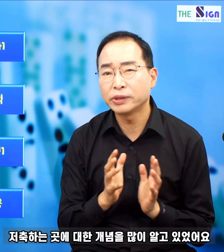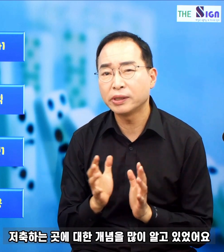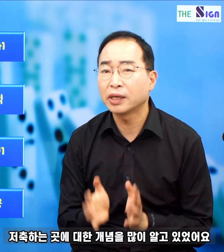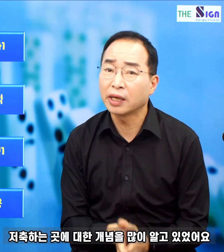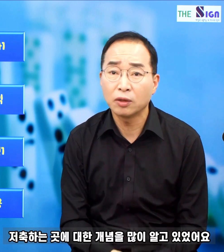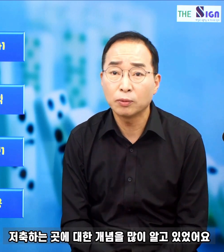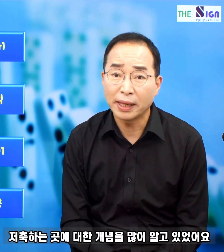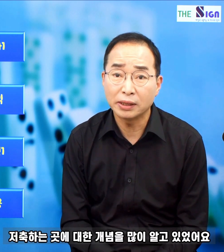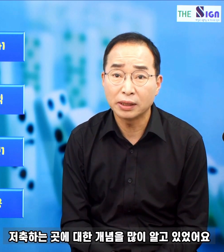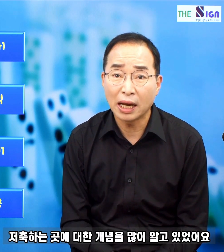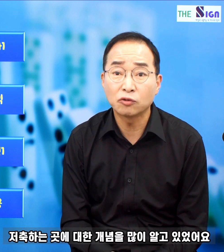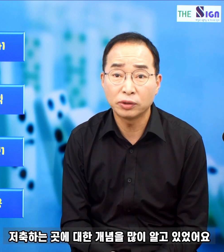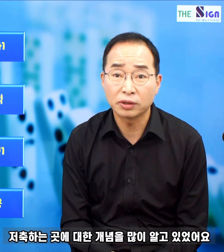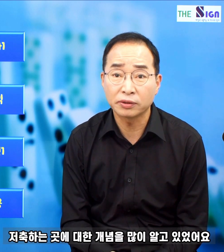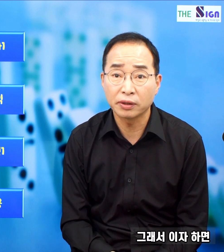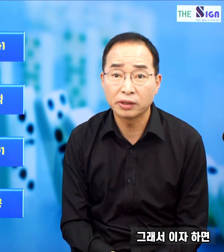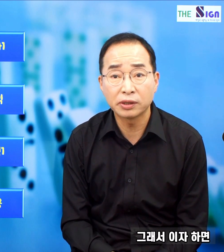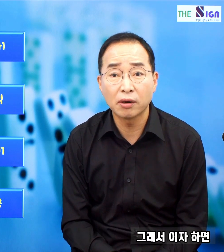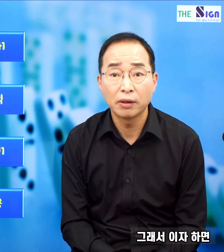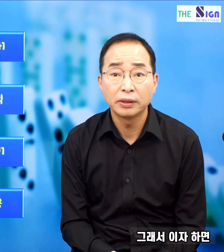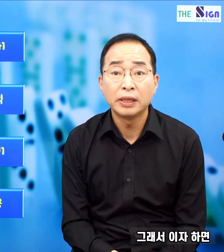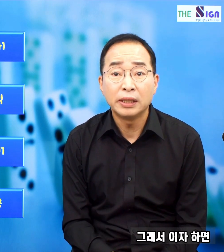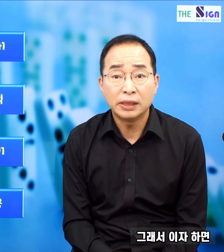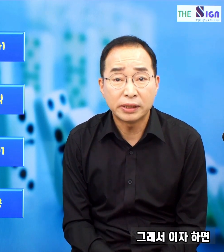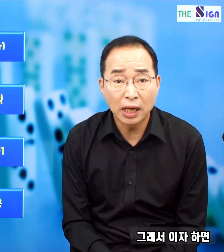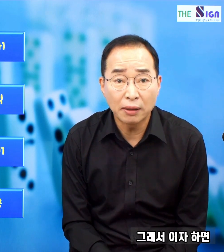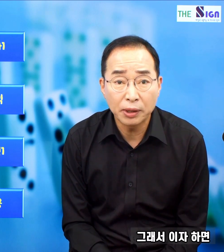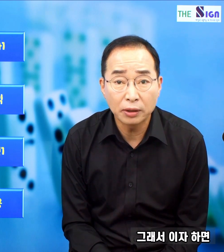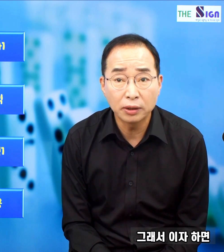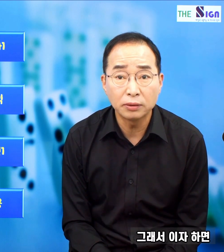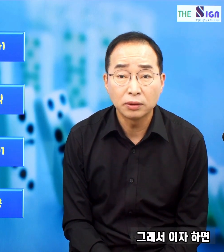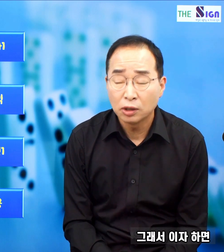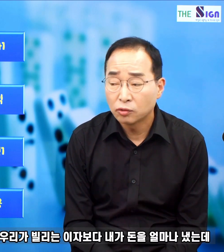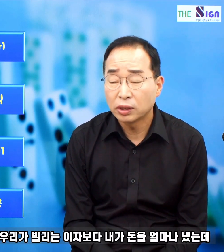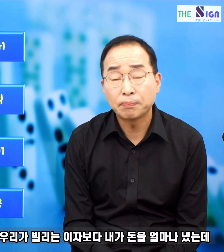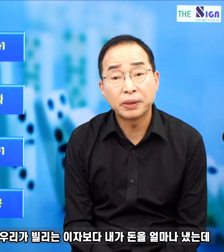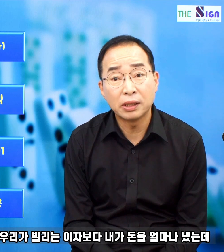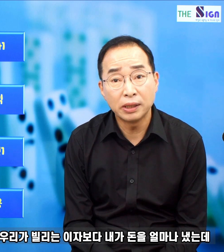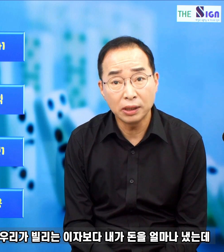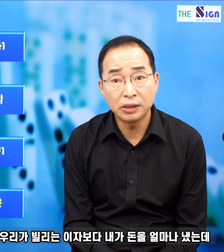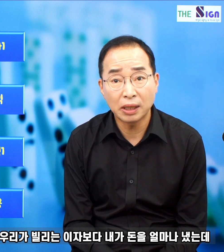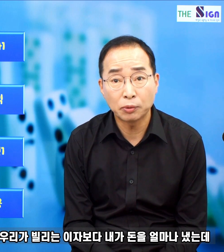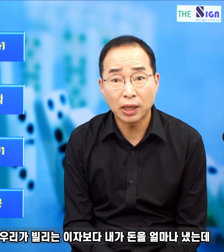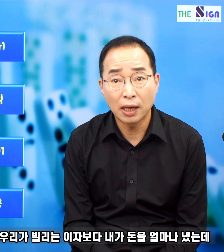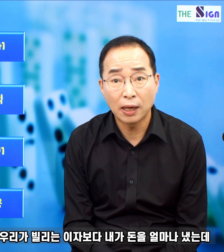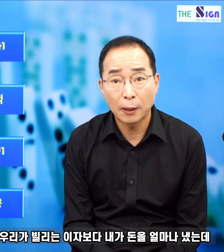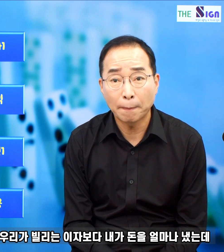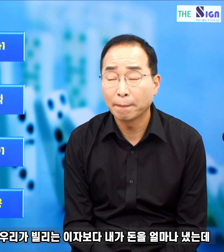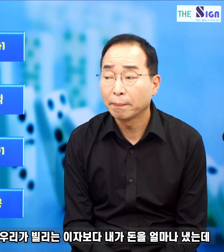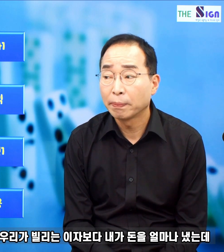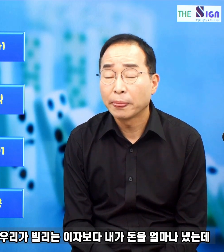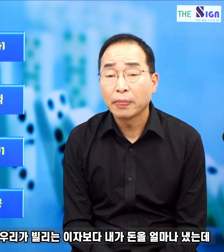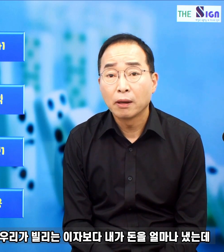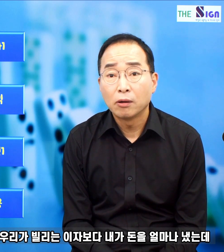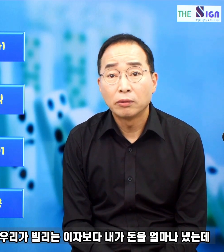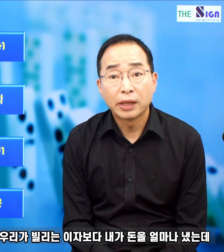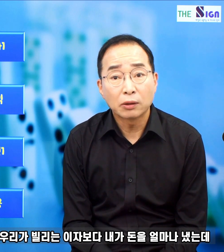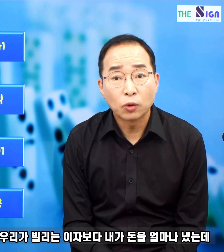대한 개념을 많이 알고 있었어요. 그래서 이자하면은 우리가 빌리는 이자보다 내가 돈을